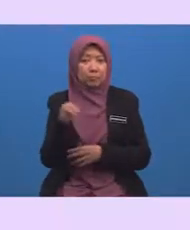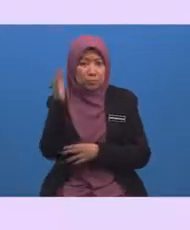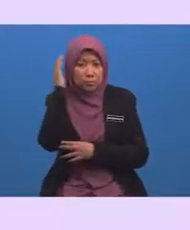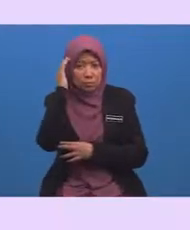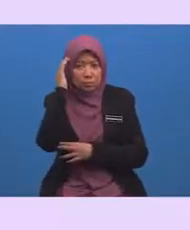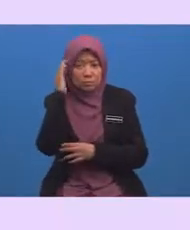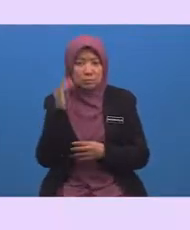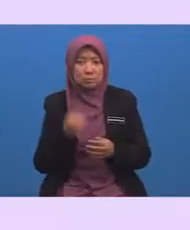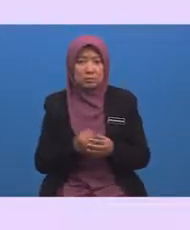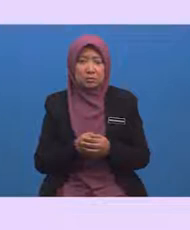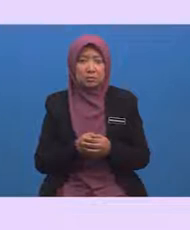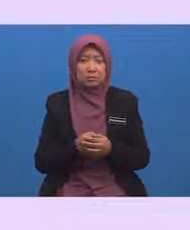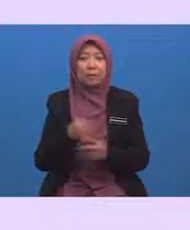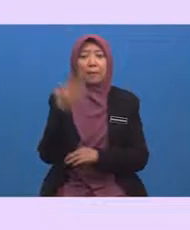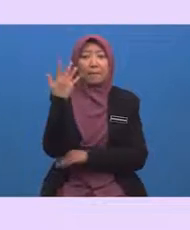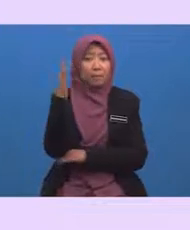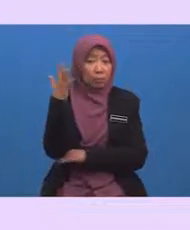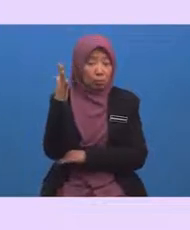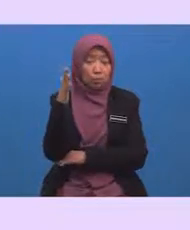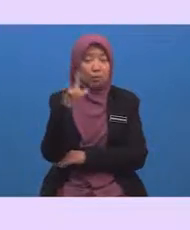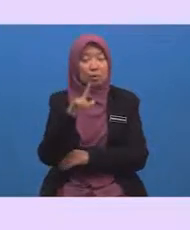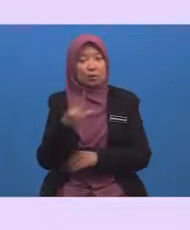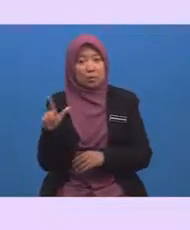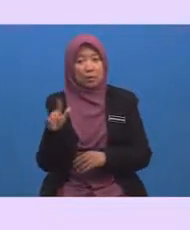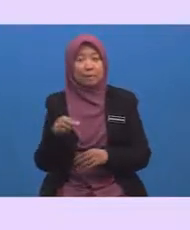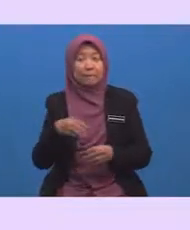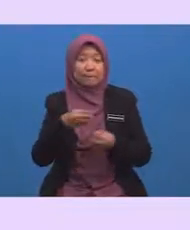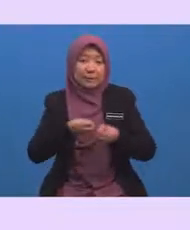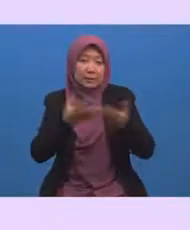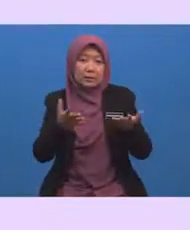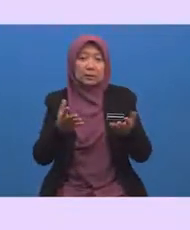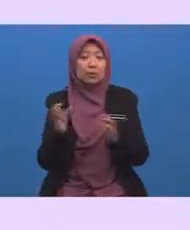tak? Pokoklah yang berikan kita oksigen.